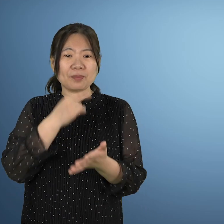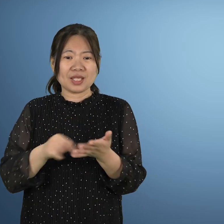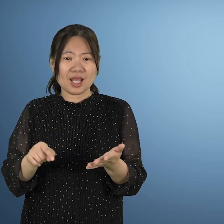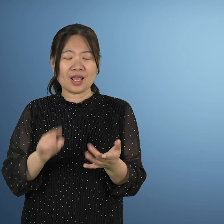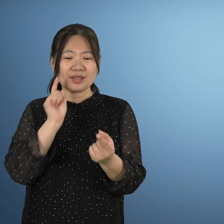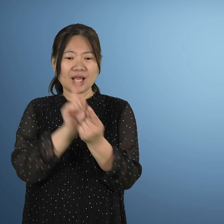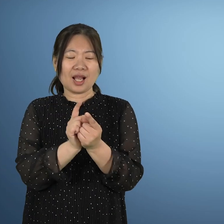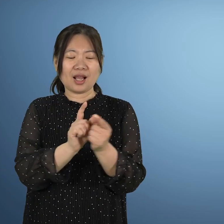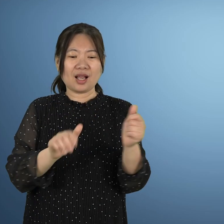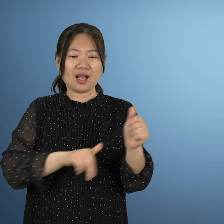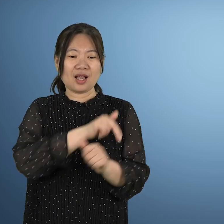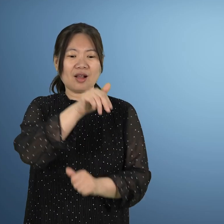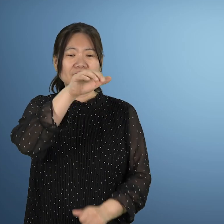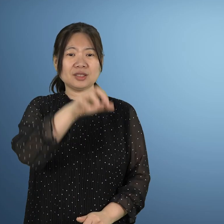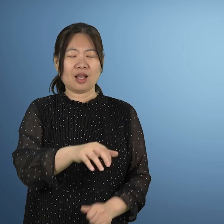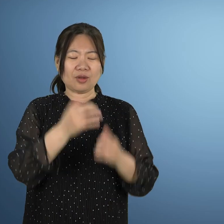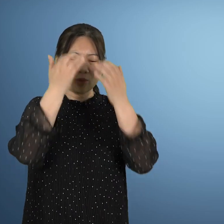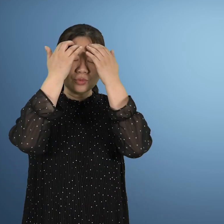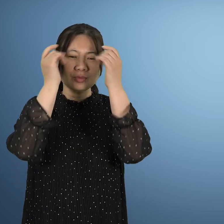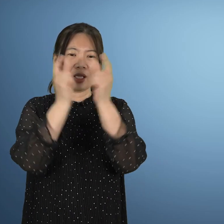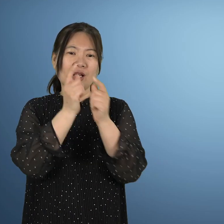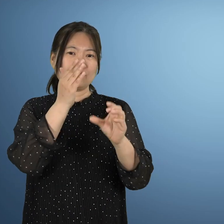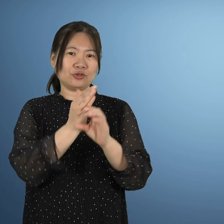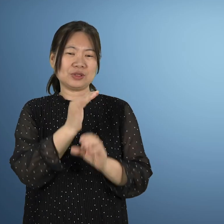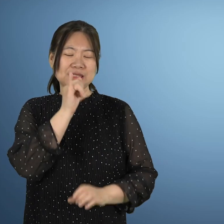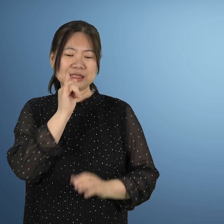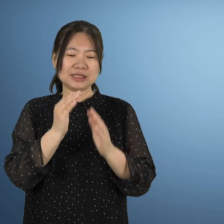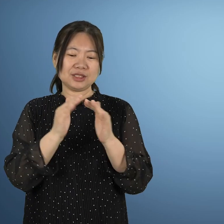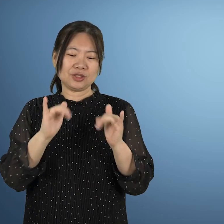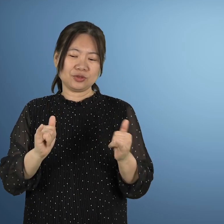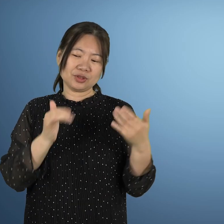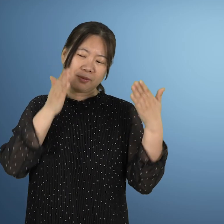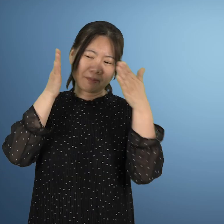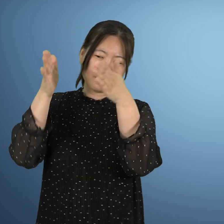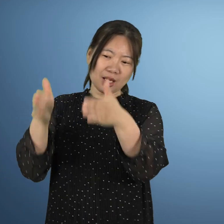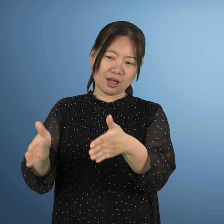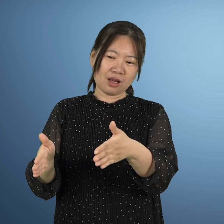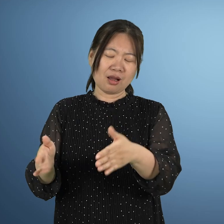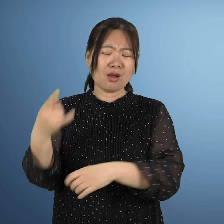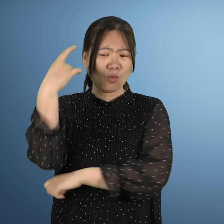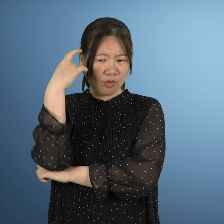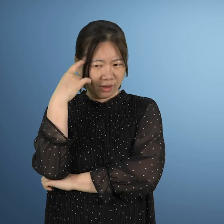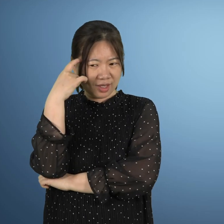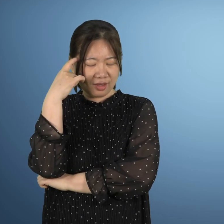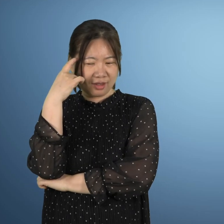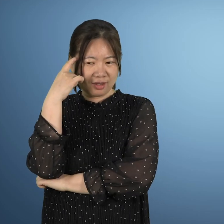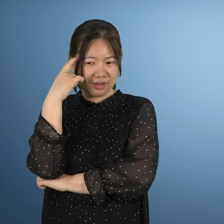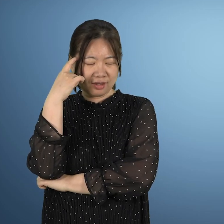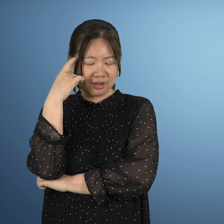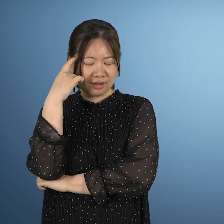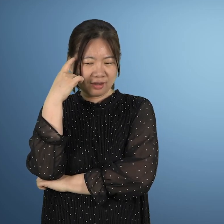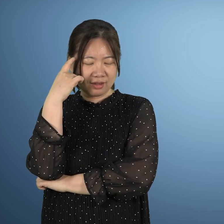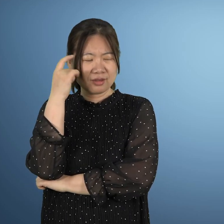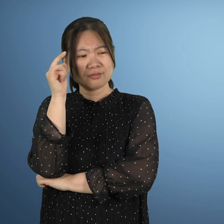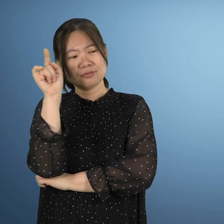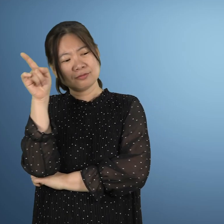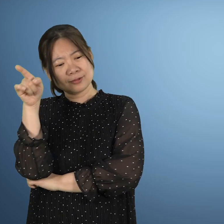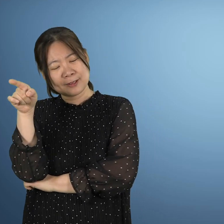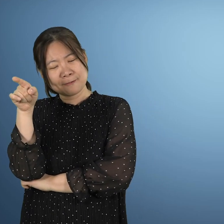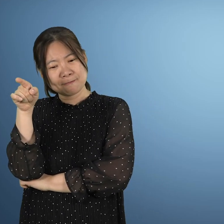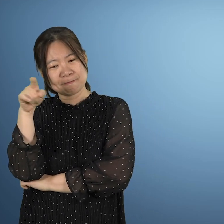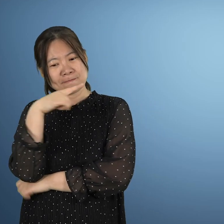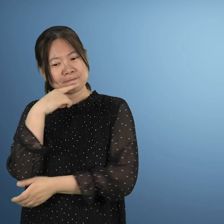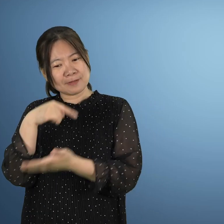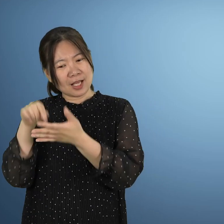현장과 고통에 빠져 있는 이웃을 향해서 왜 저러지? 왜 저런 재난을